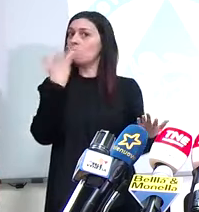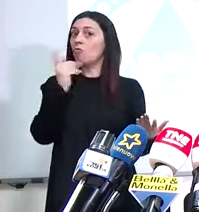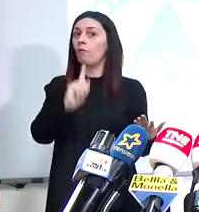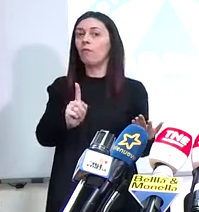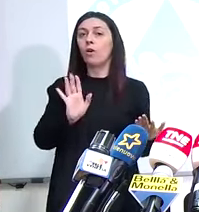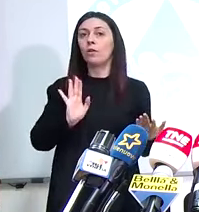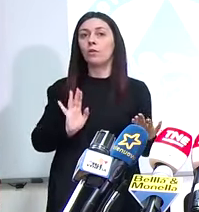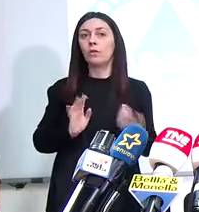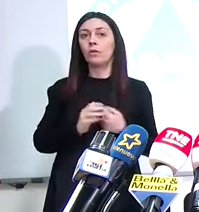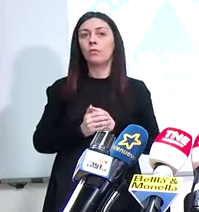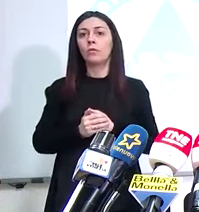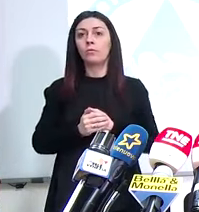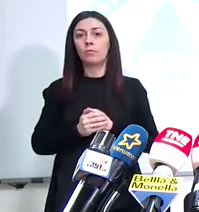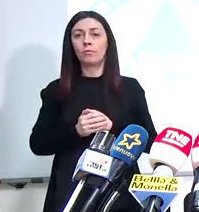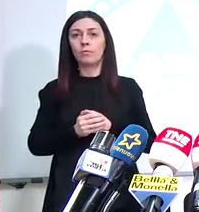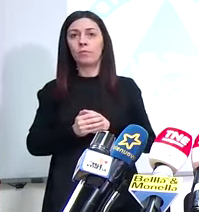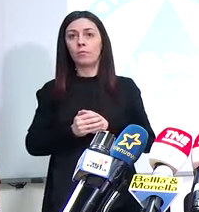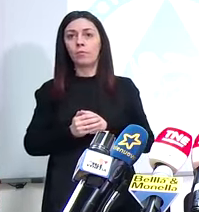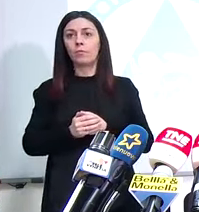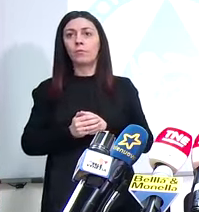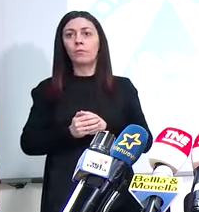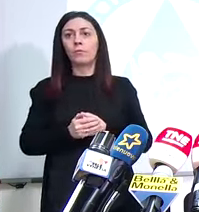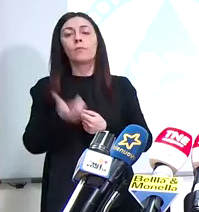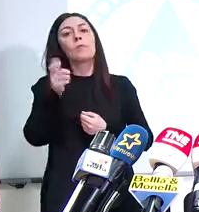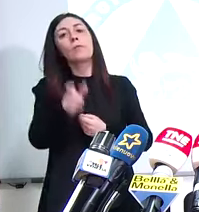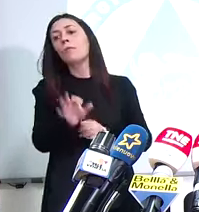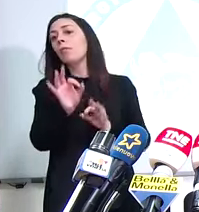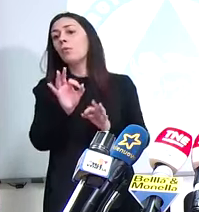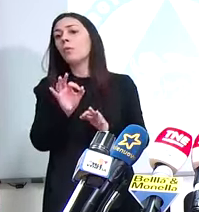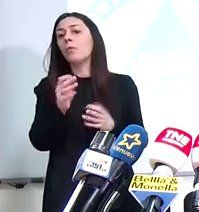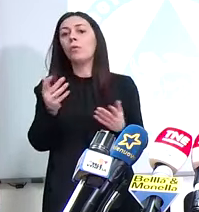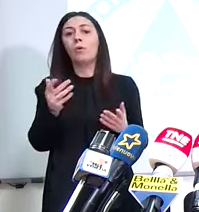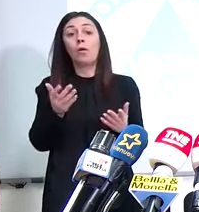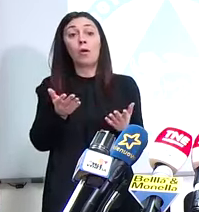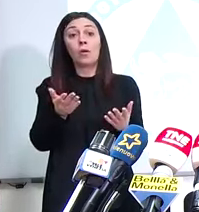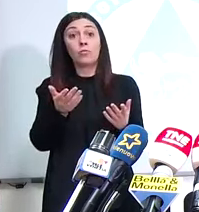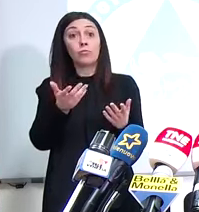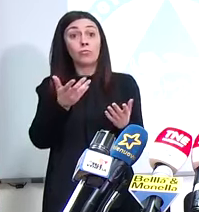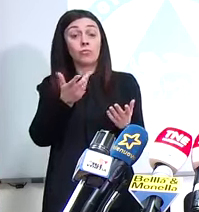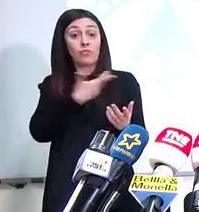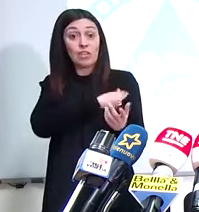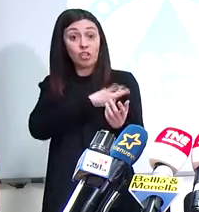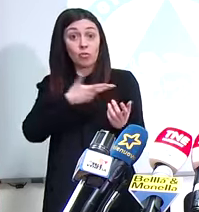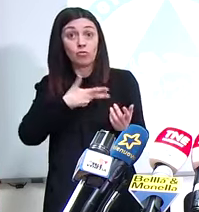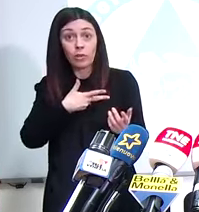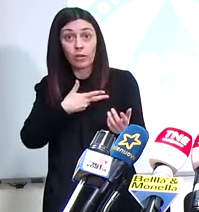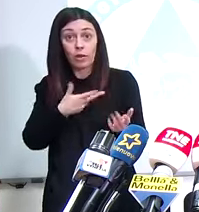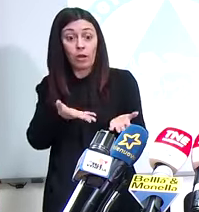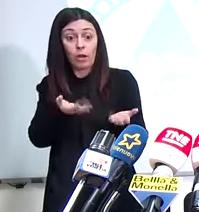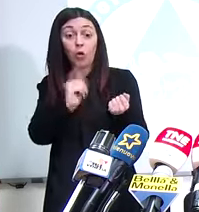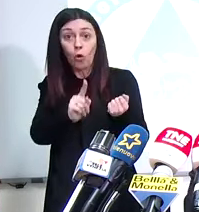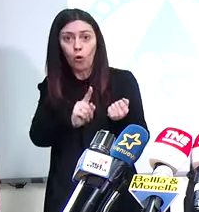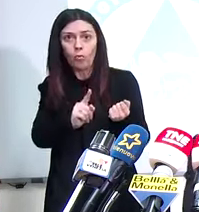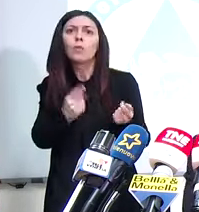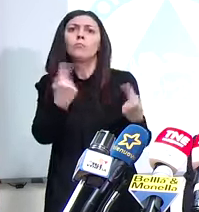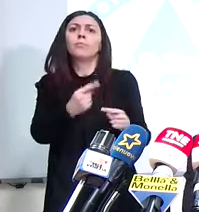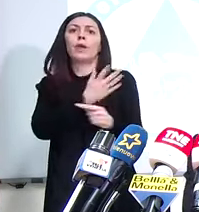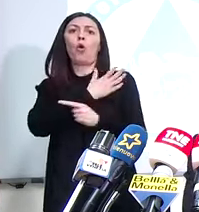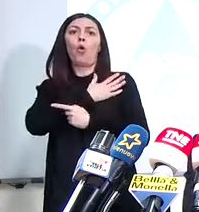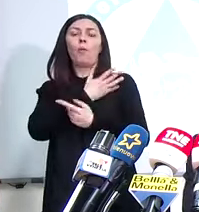lascia stare non comprarli è una colpa che non comprarlo e se ci sono ripeto nella